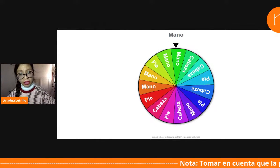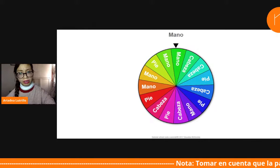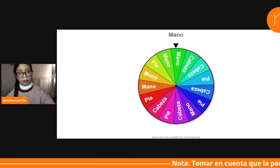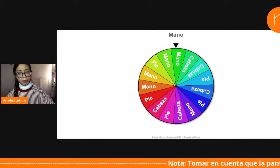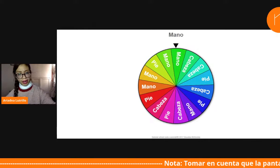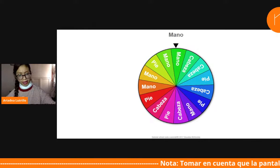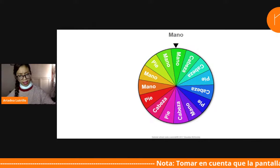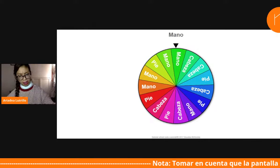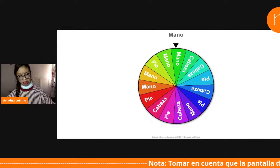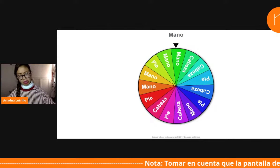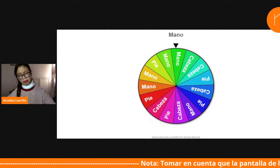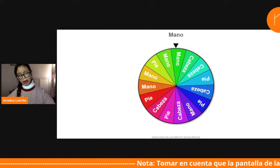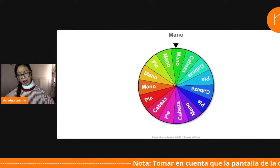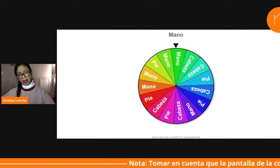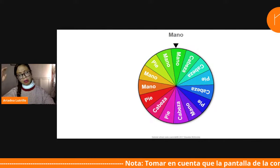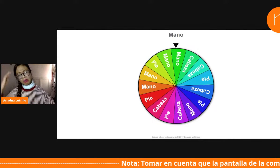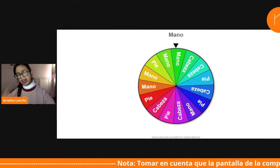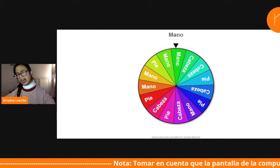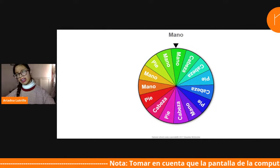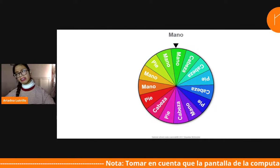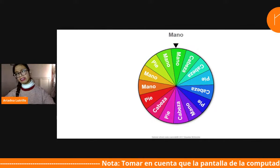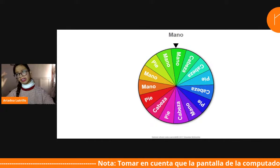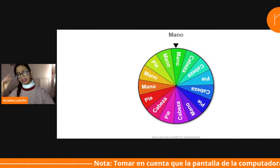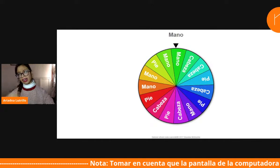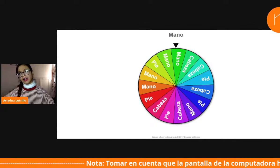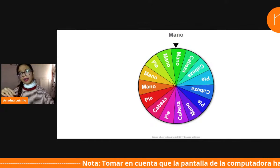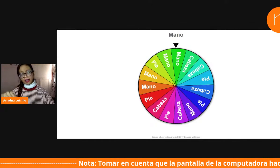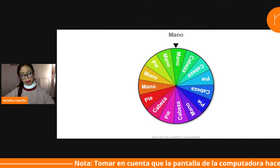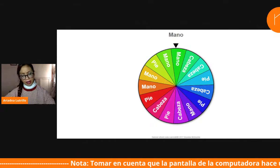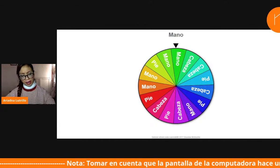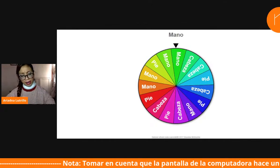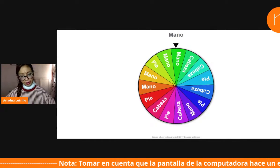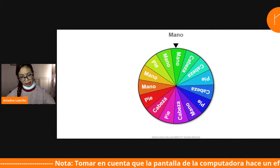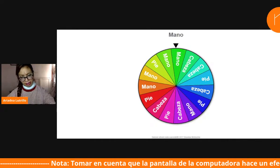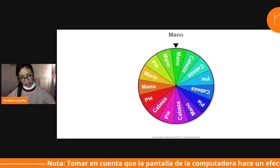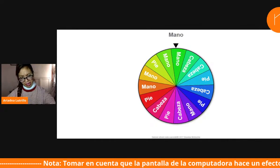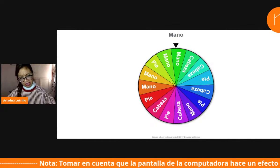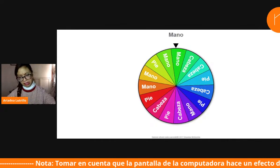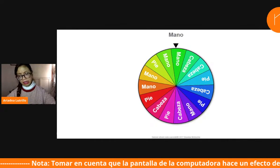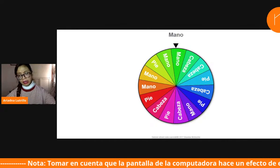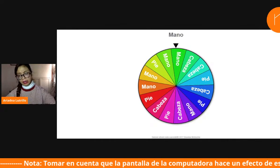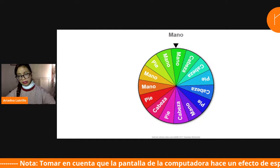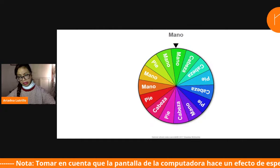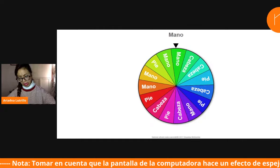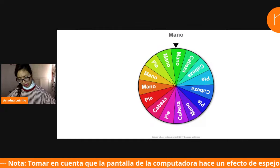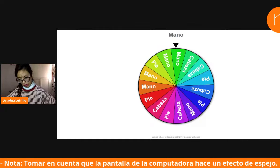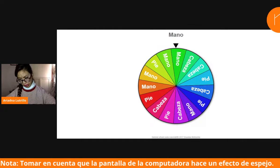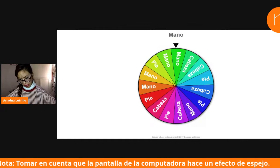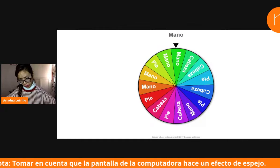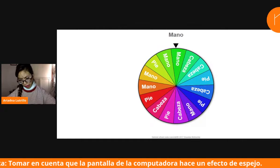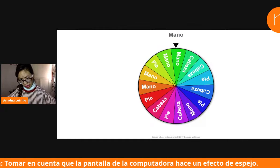Pues para que ellos no aprendan una lista de señas. De